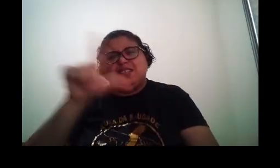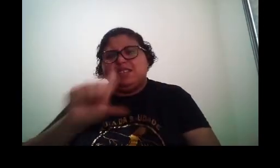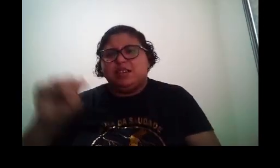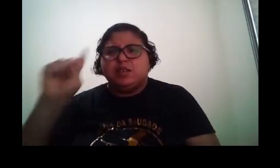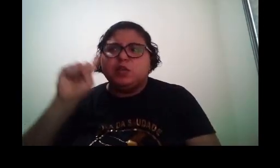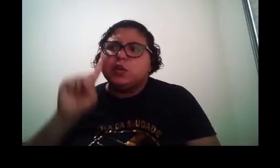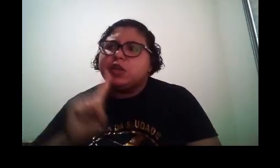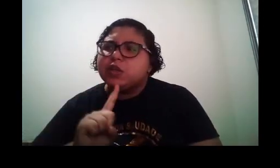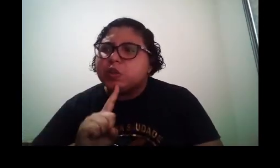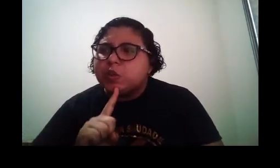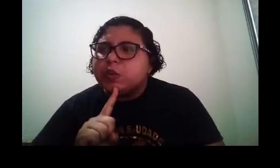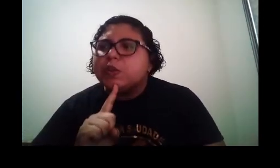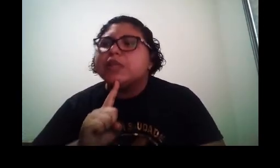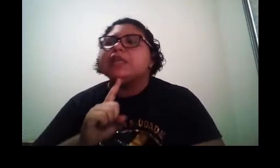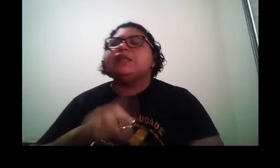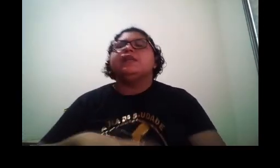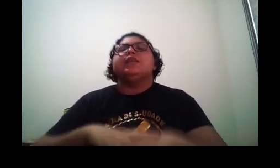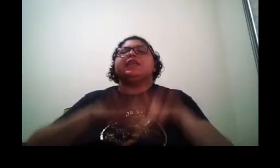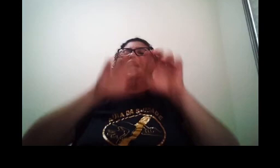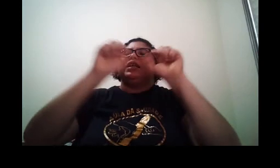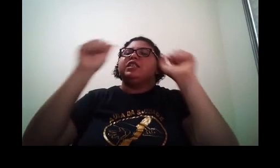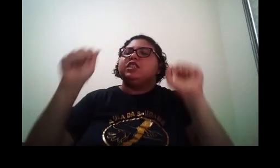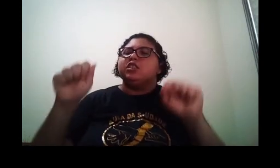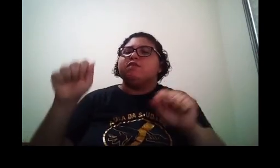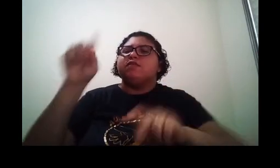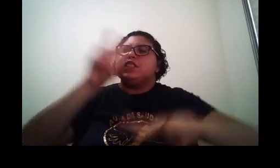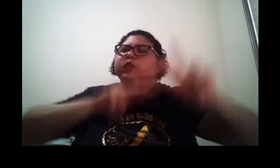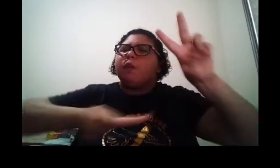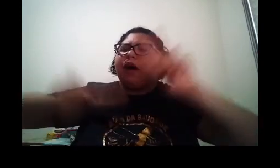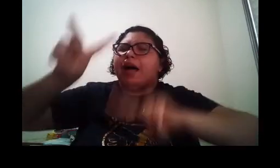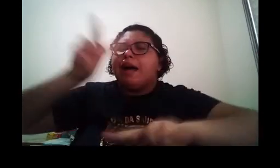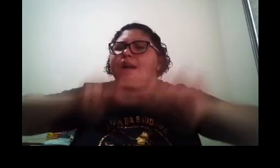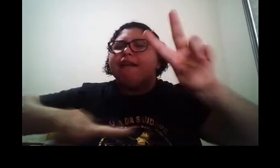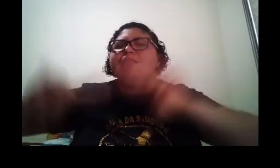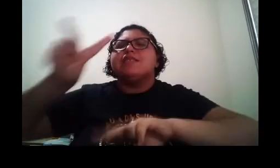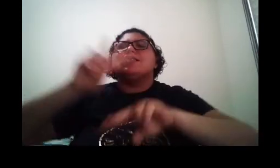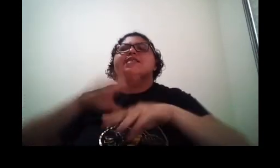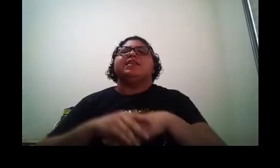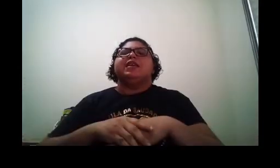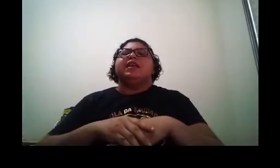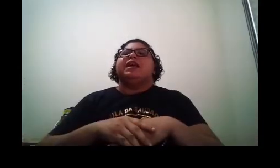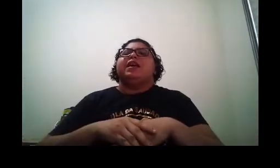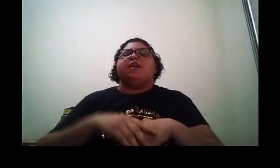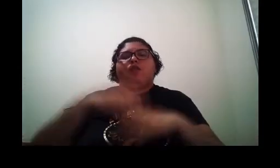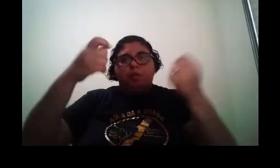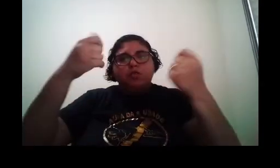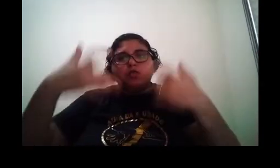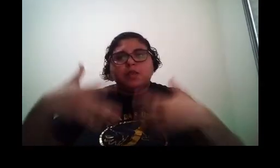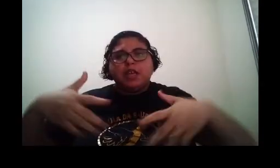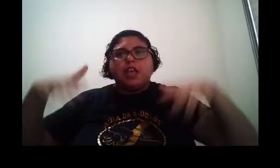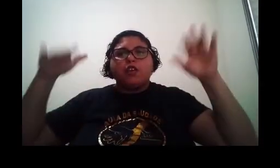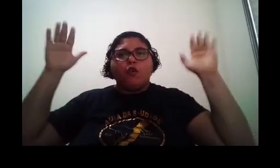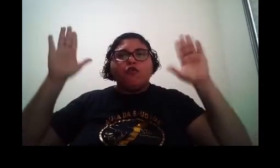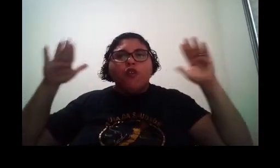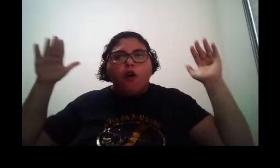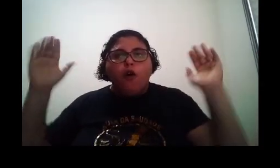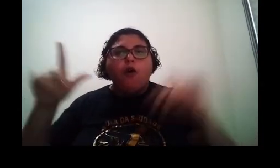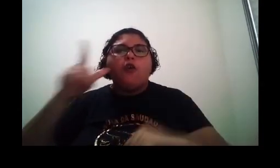surda, que envolve essa questão visual, né? Como eu falei para vocês, as artes visuais. Tem